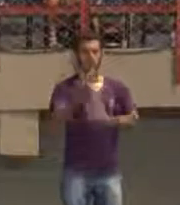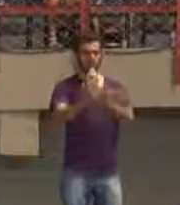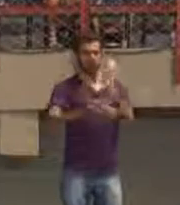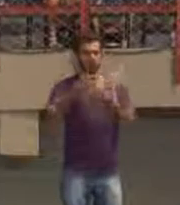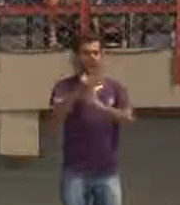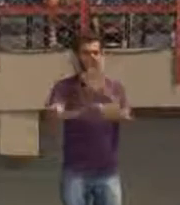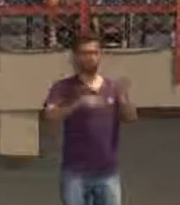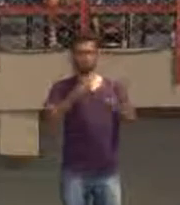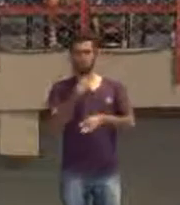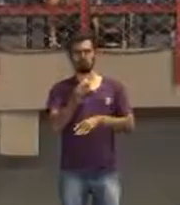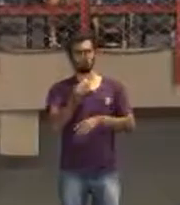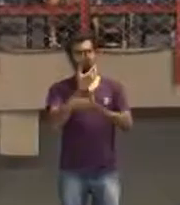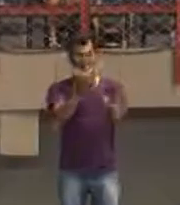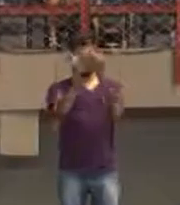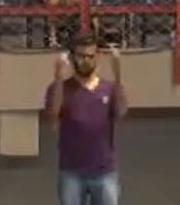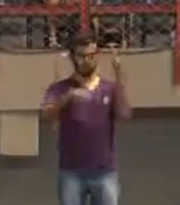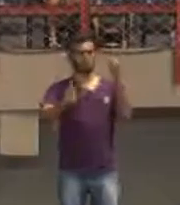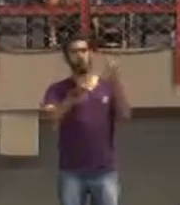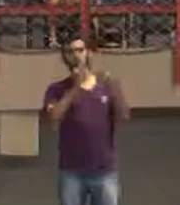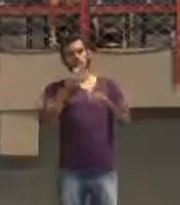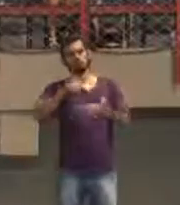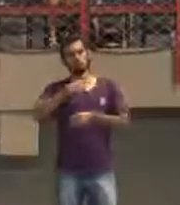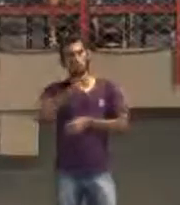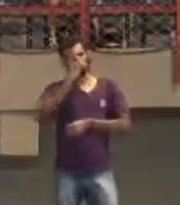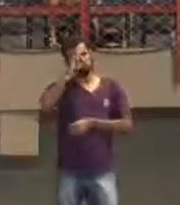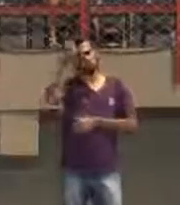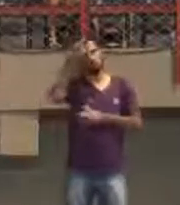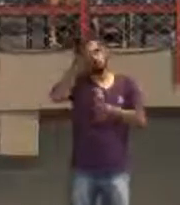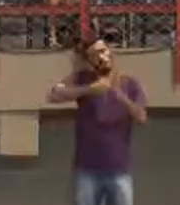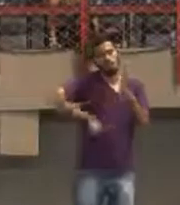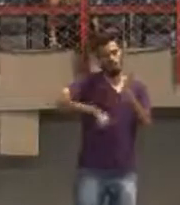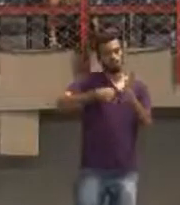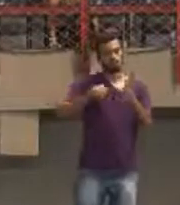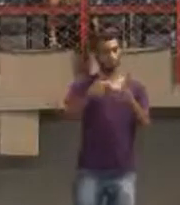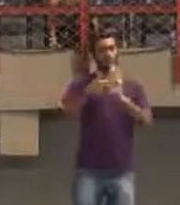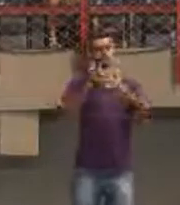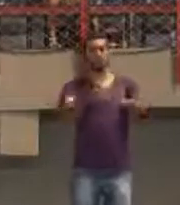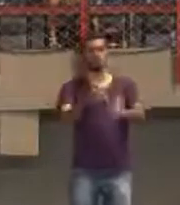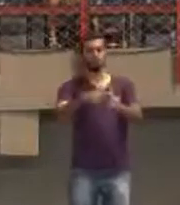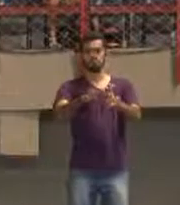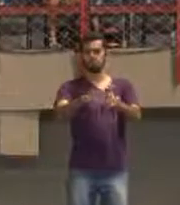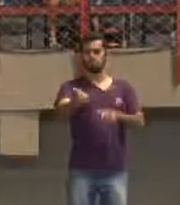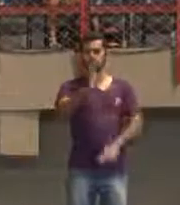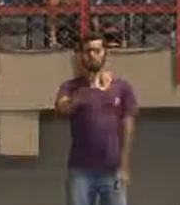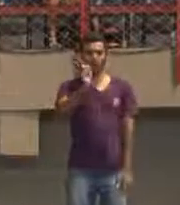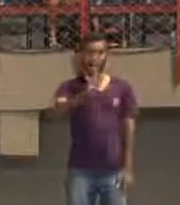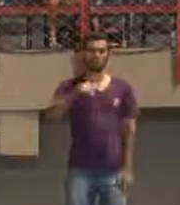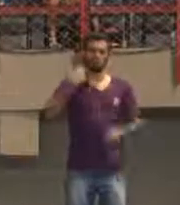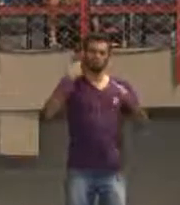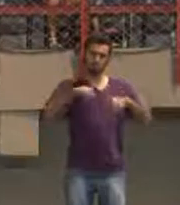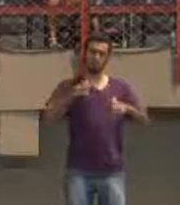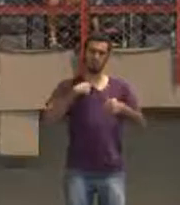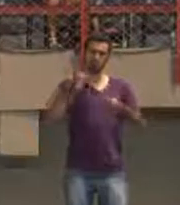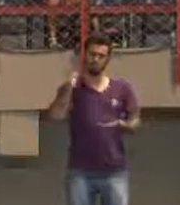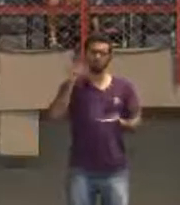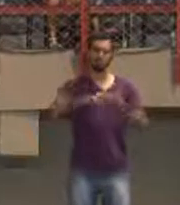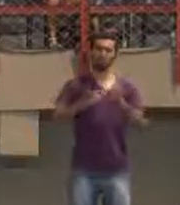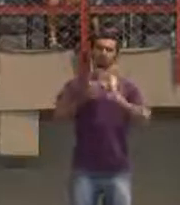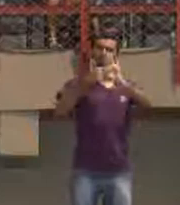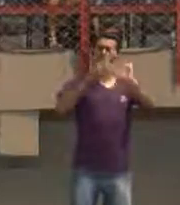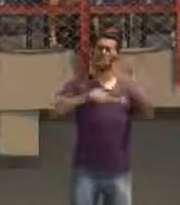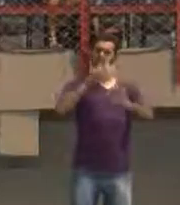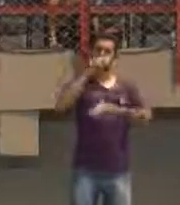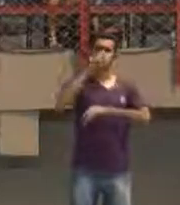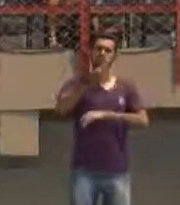Eu não vou escrever um texto só apresentando um problema. Eu tenho que me posicionar em relação